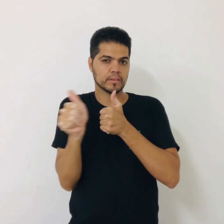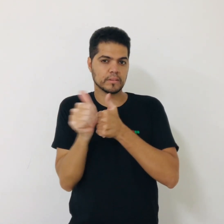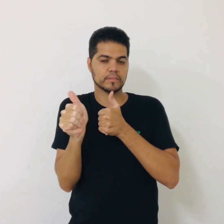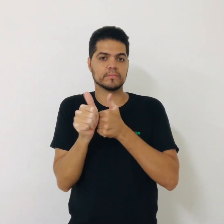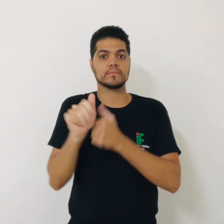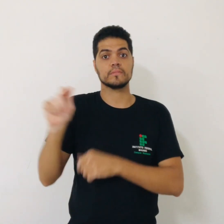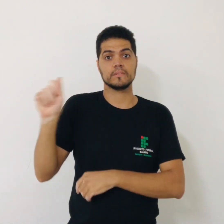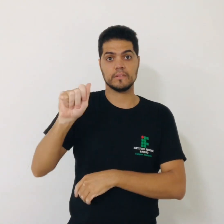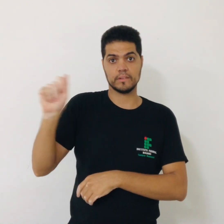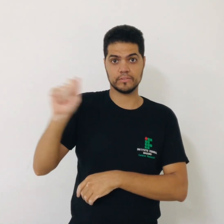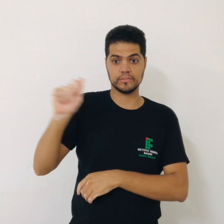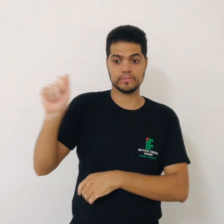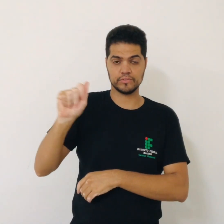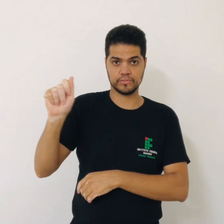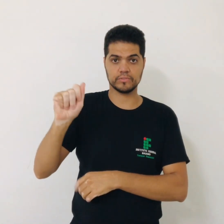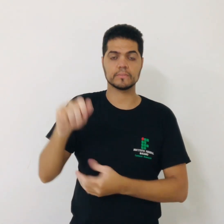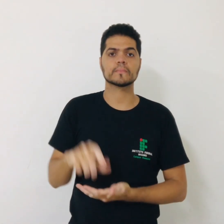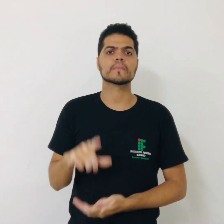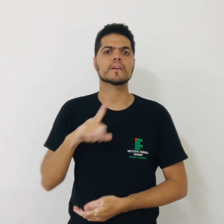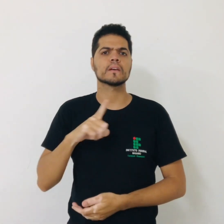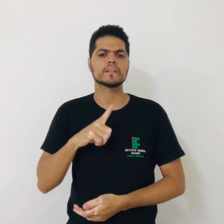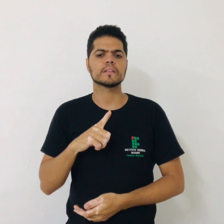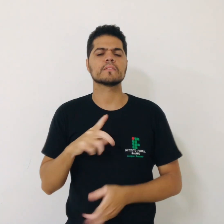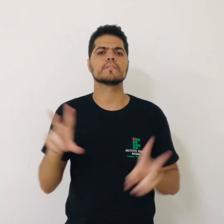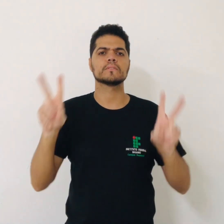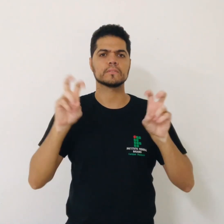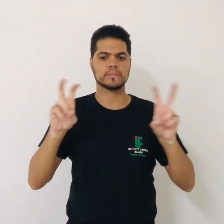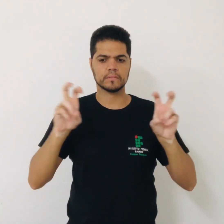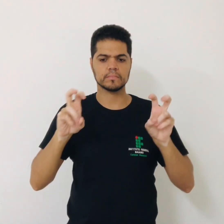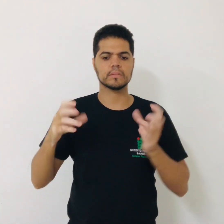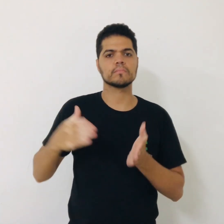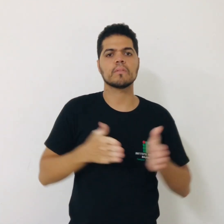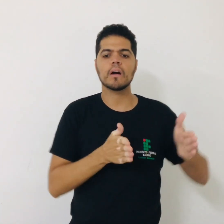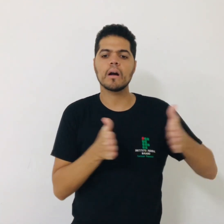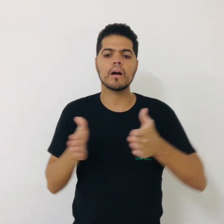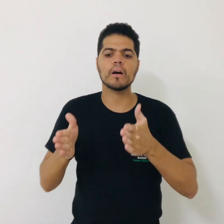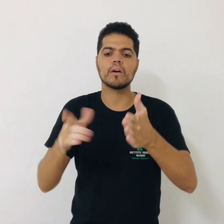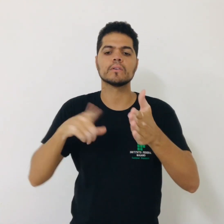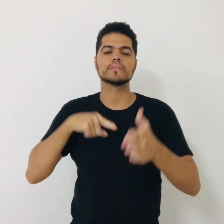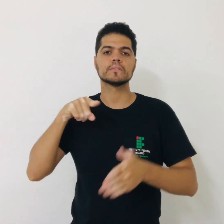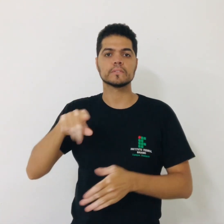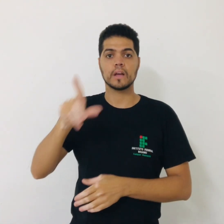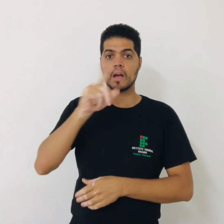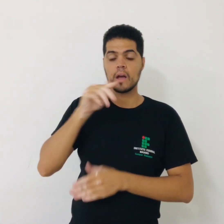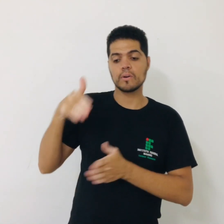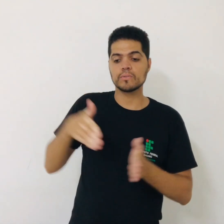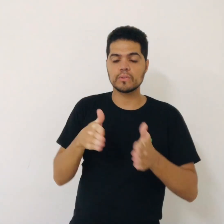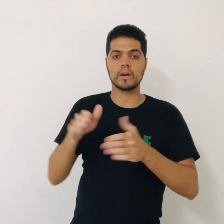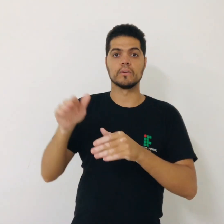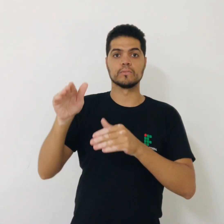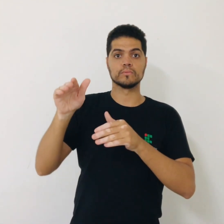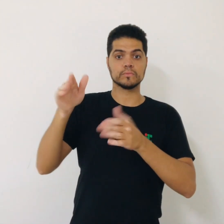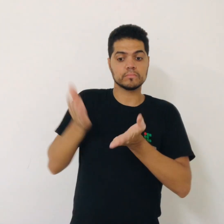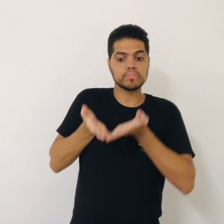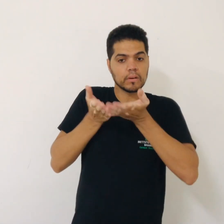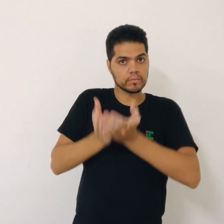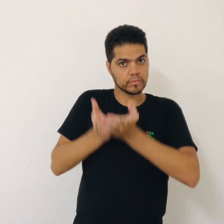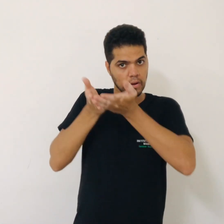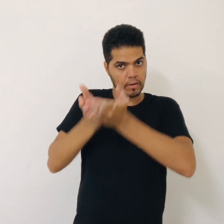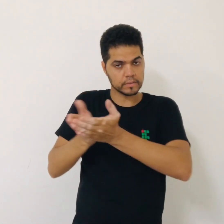É uma bacia com potencial hidrelétrico e também como via de transporte fluvial. Quando as águas do rio Uruguai, depois